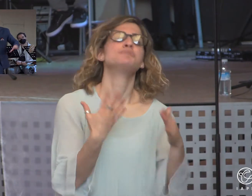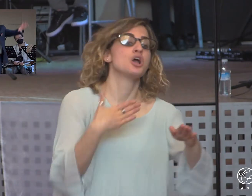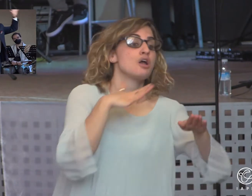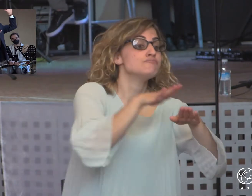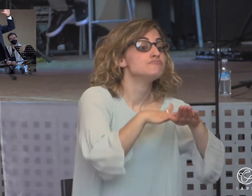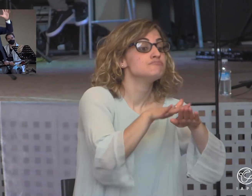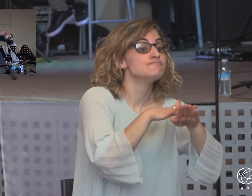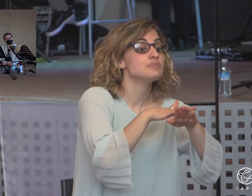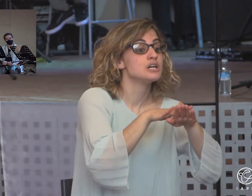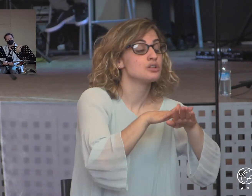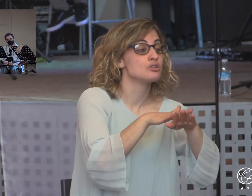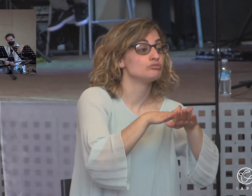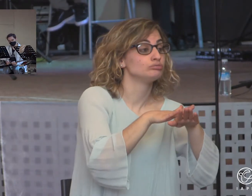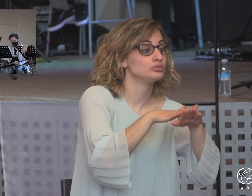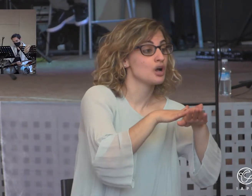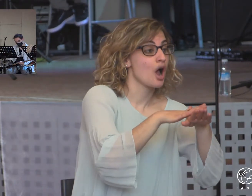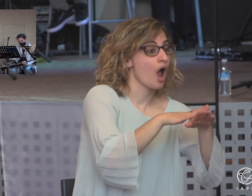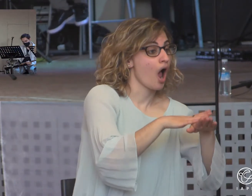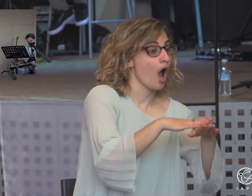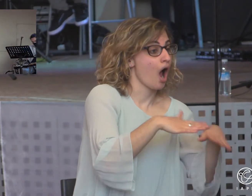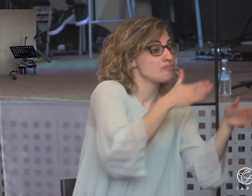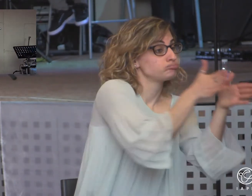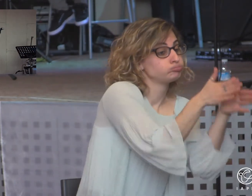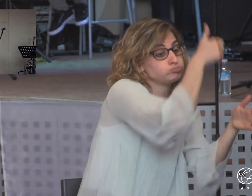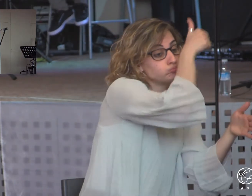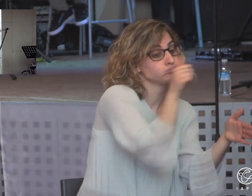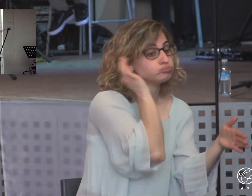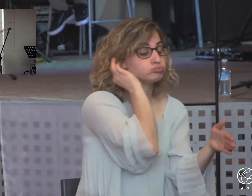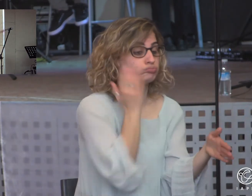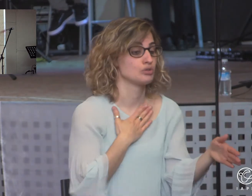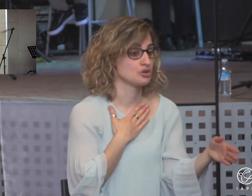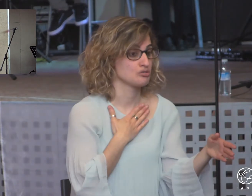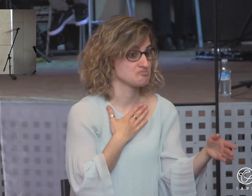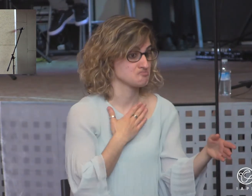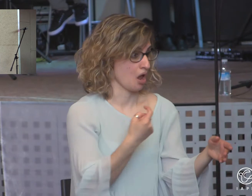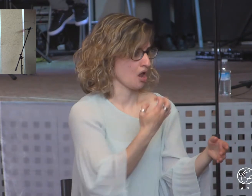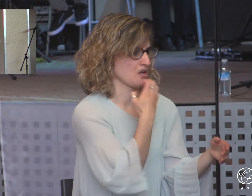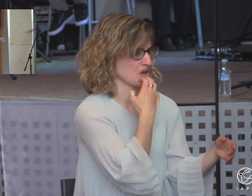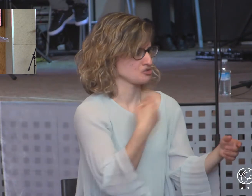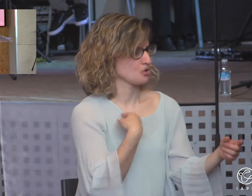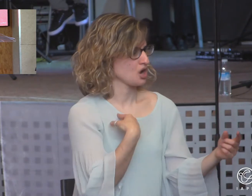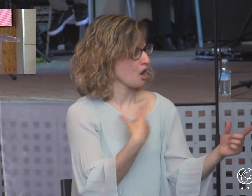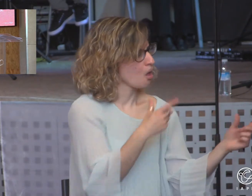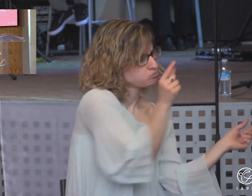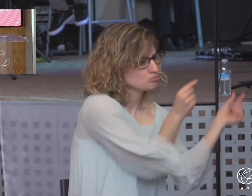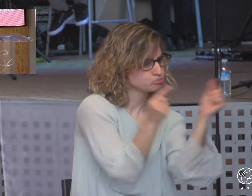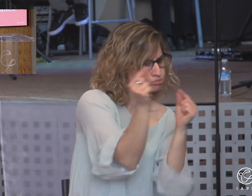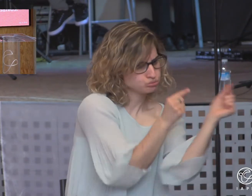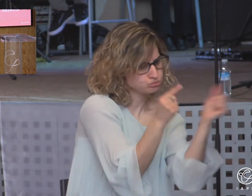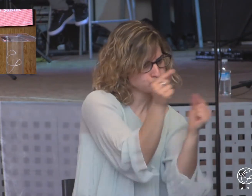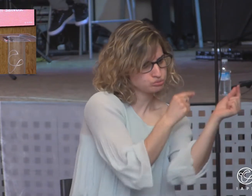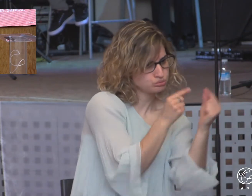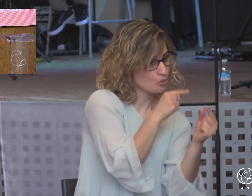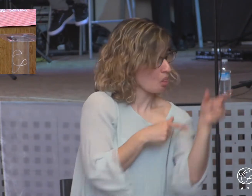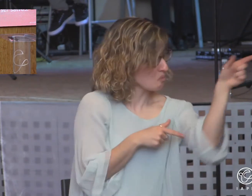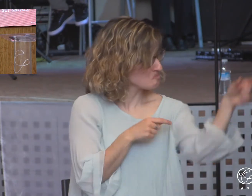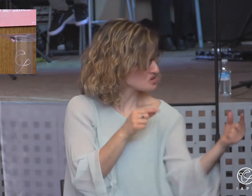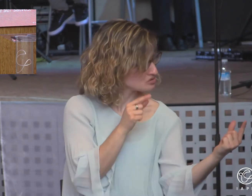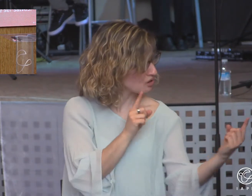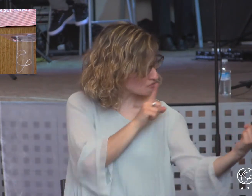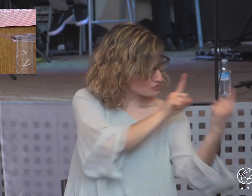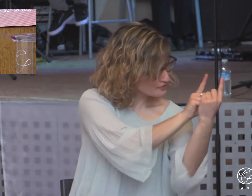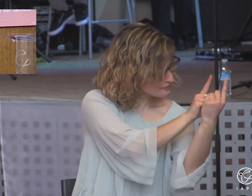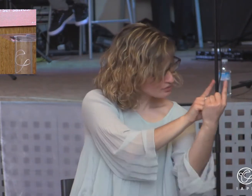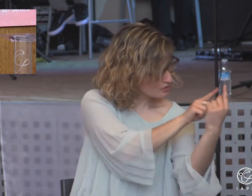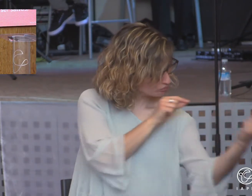ofrenda ahí, mi alabanza, y pedir perdón antes. Cuando yo le pido perdón a mi hermano, estoy en favor con